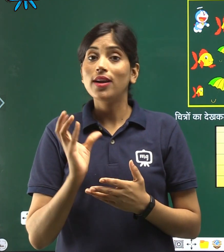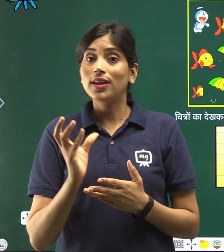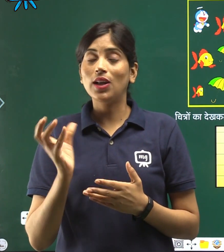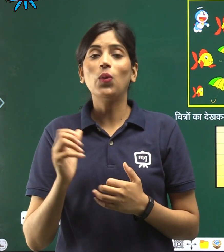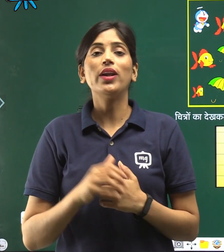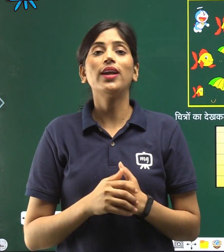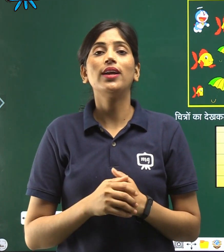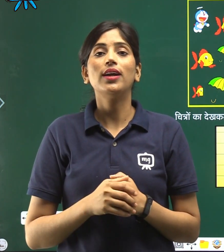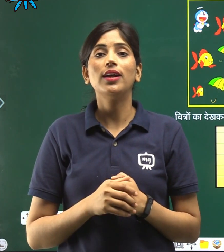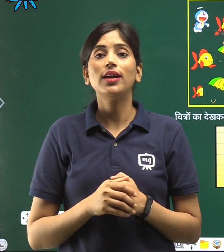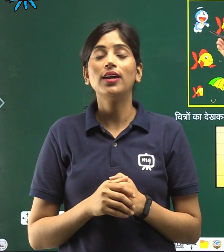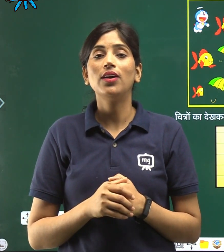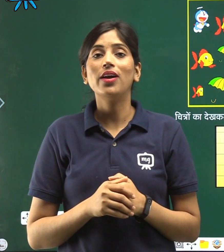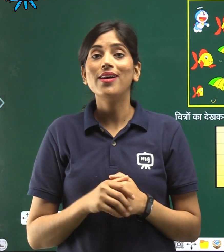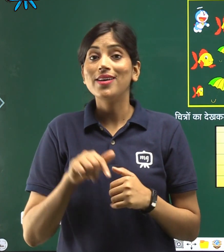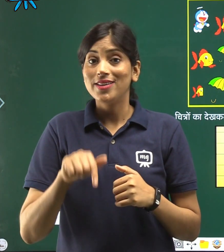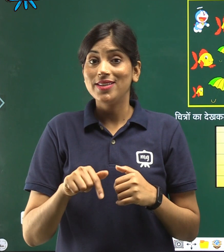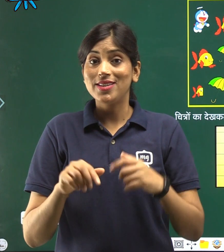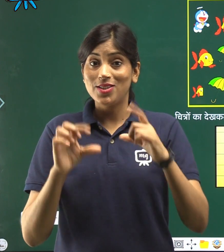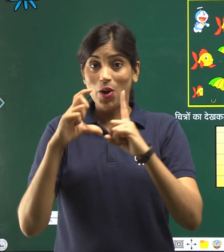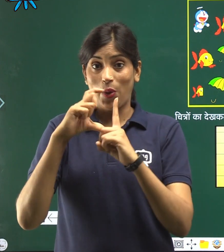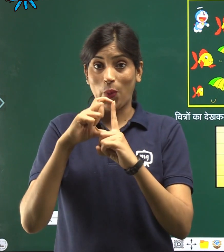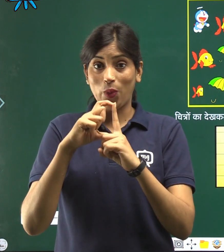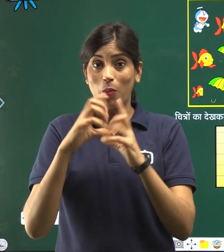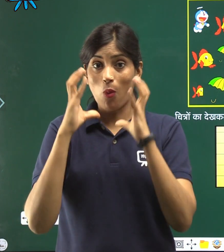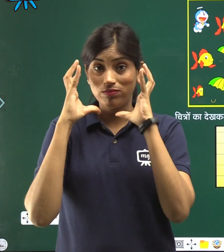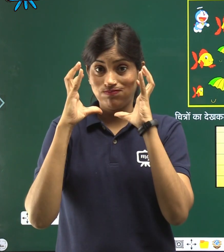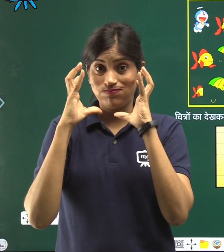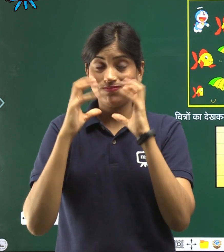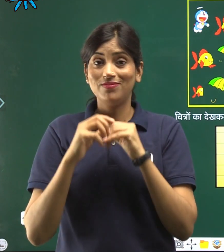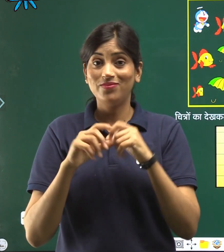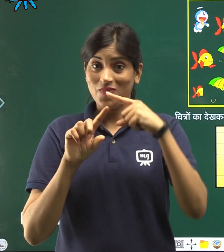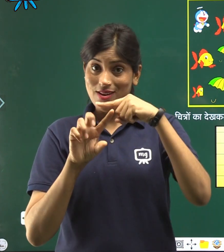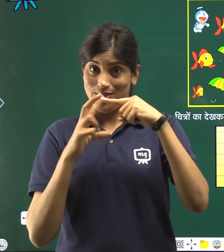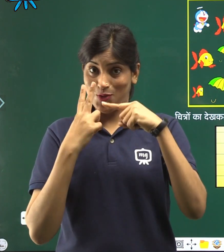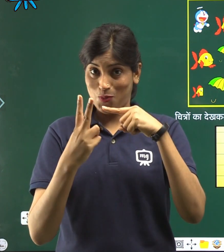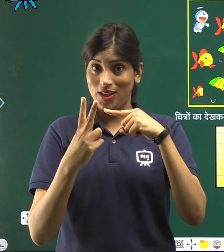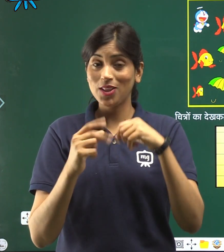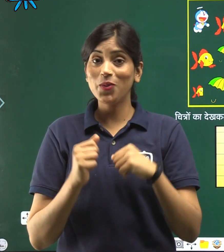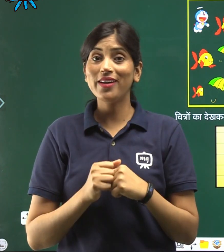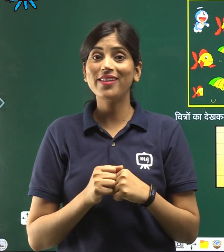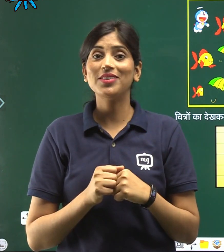खिलौने, जैसे डोरेमोन, टीवी में देखते हो ना,